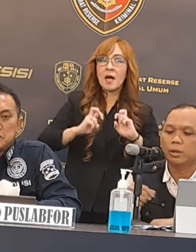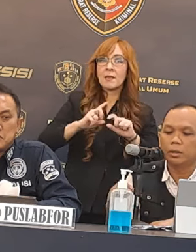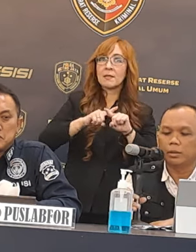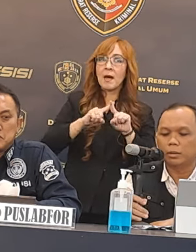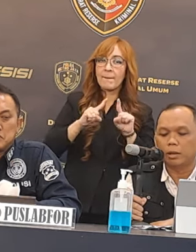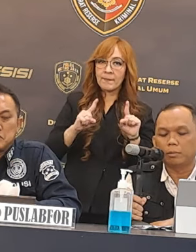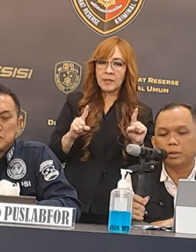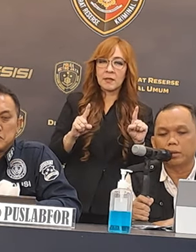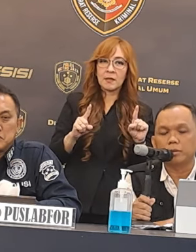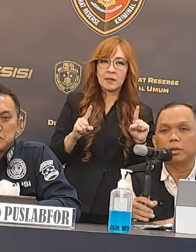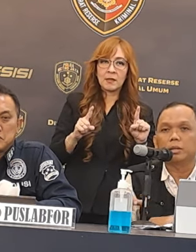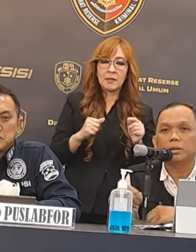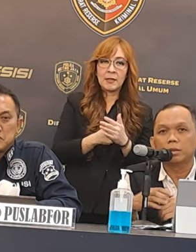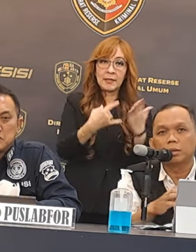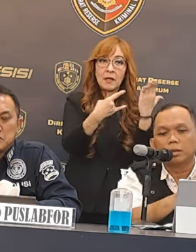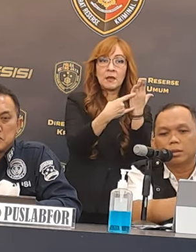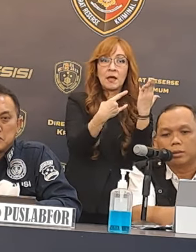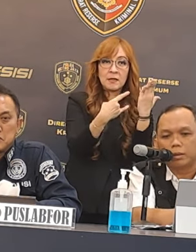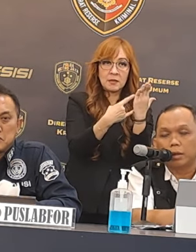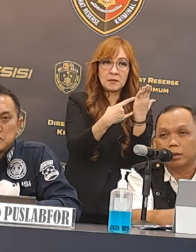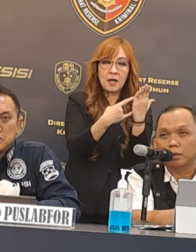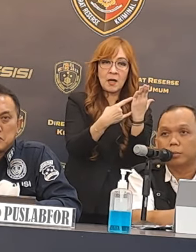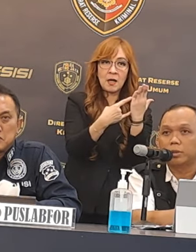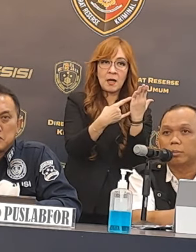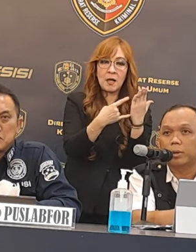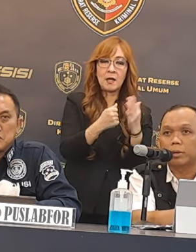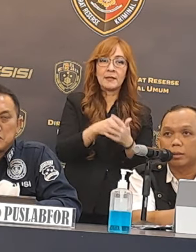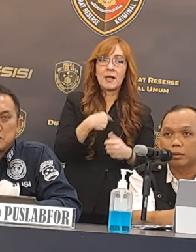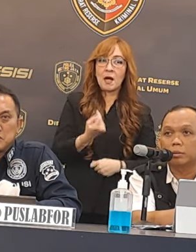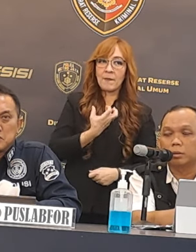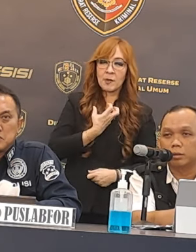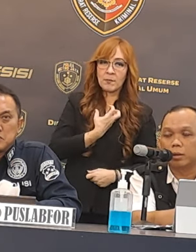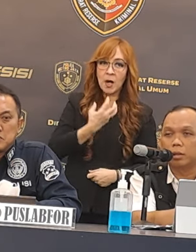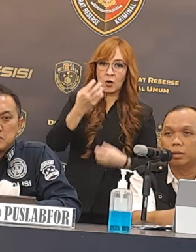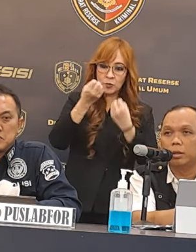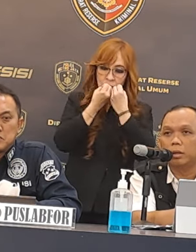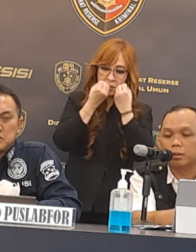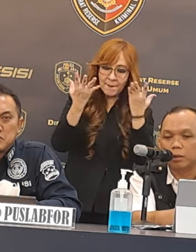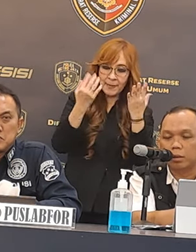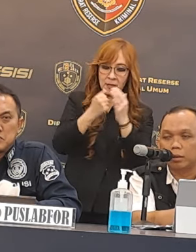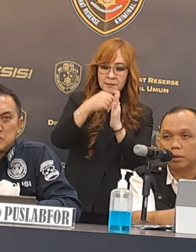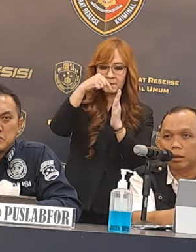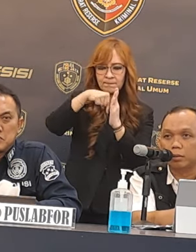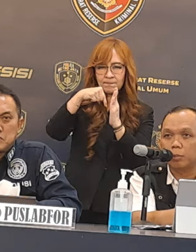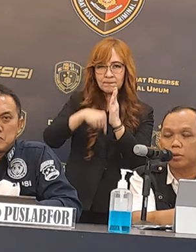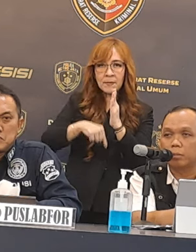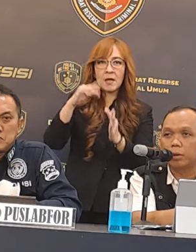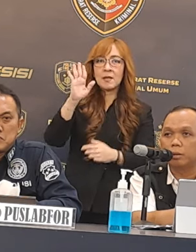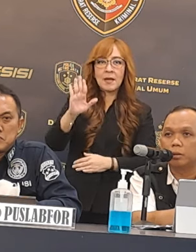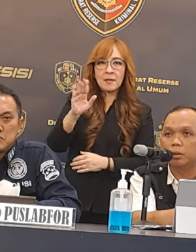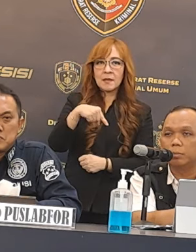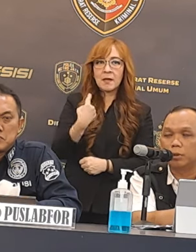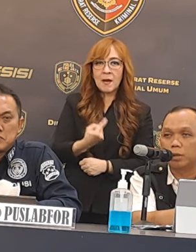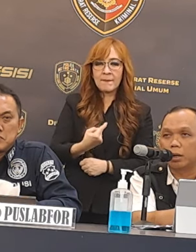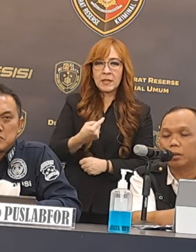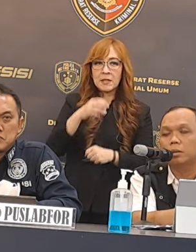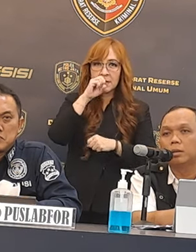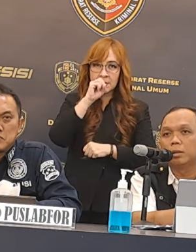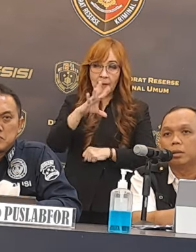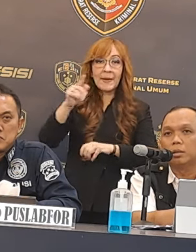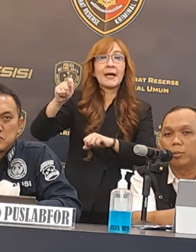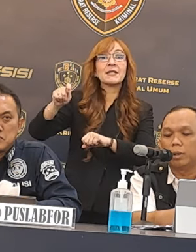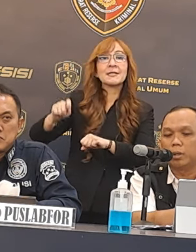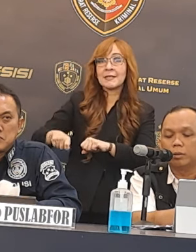Namun dalam teknisnya tidak akan kami sampaikan secara detail, karena nanti akan kami sampaikan di